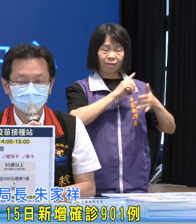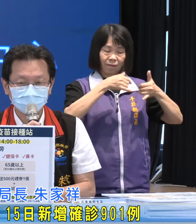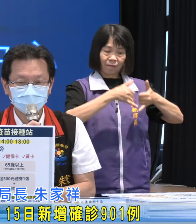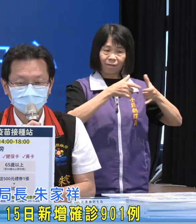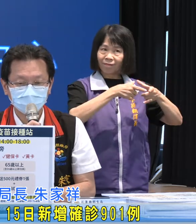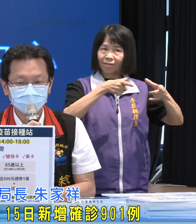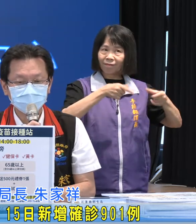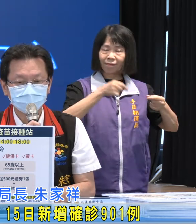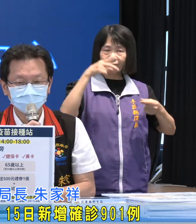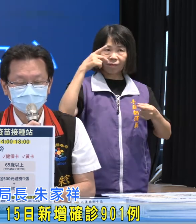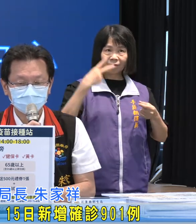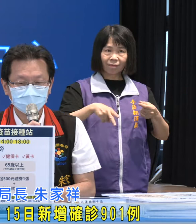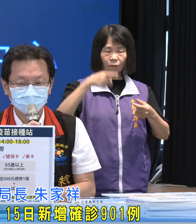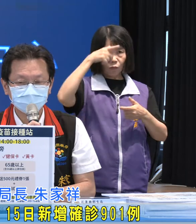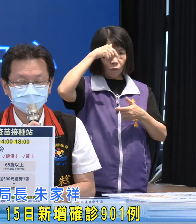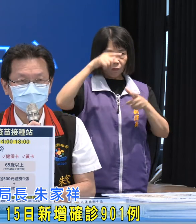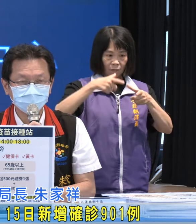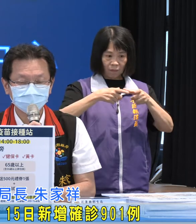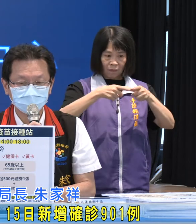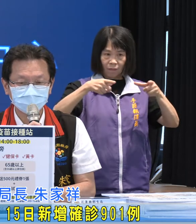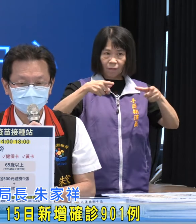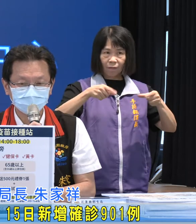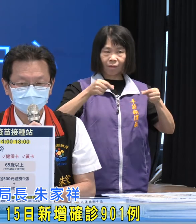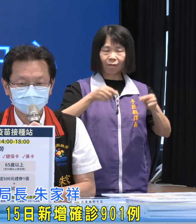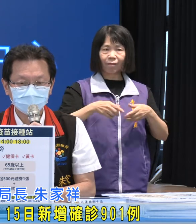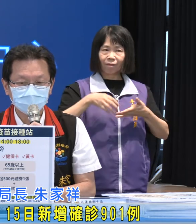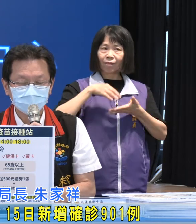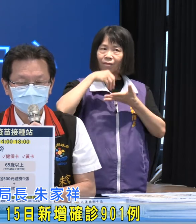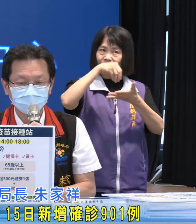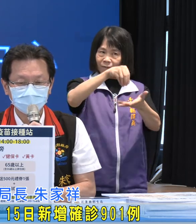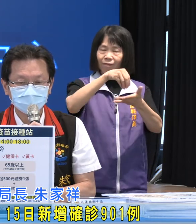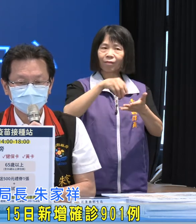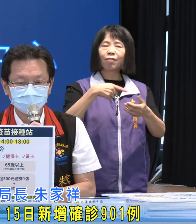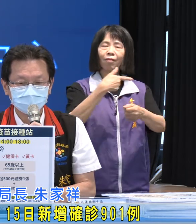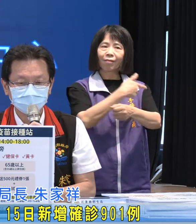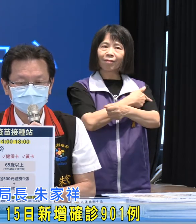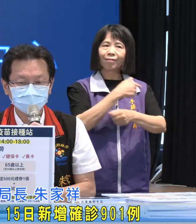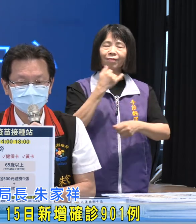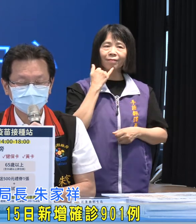带你的黄卡来就可以来做预防接种。那